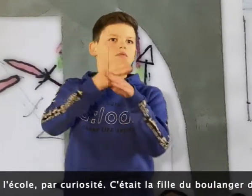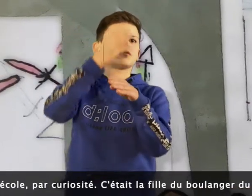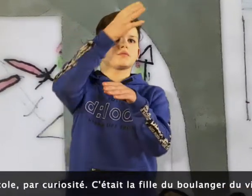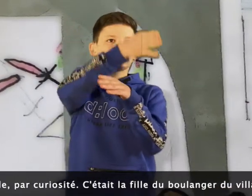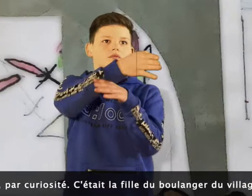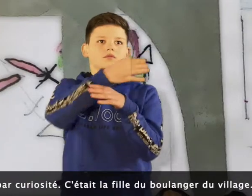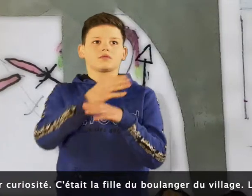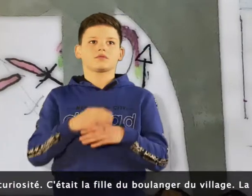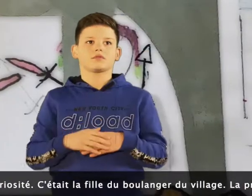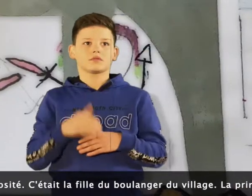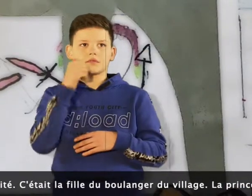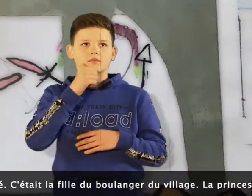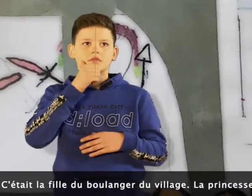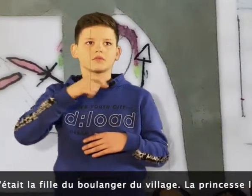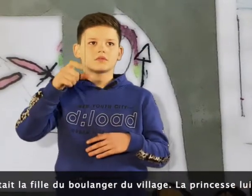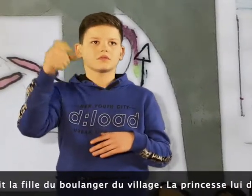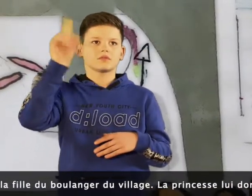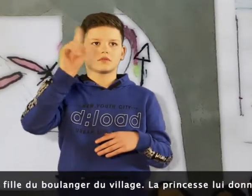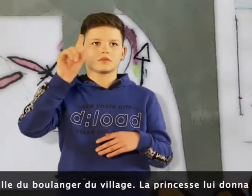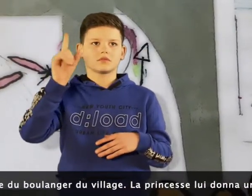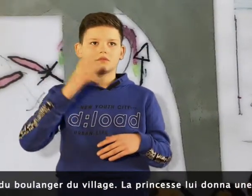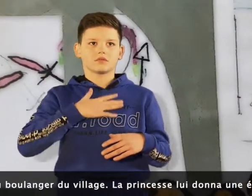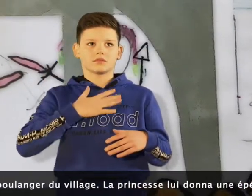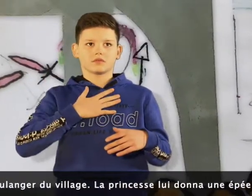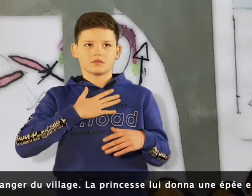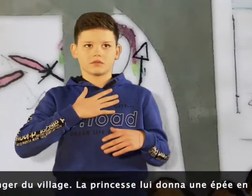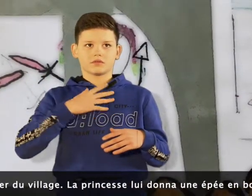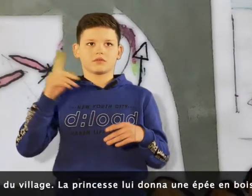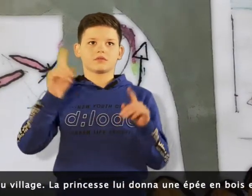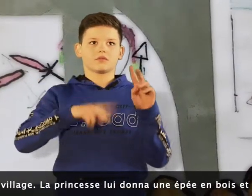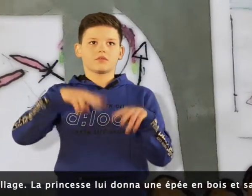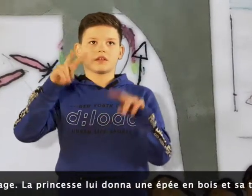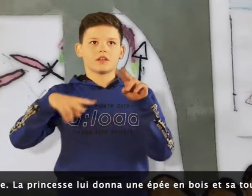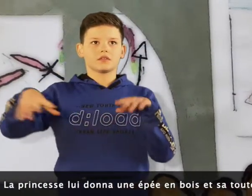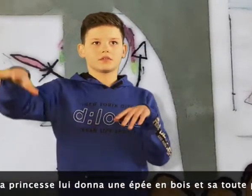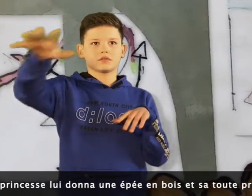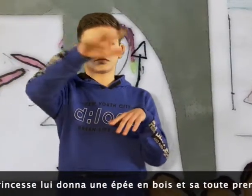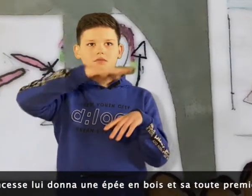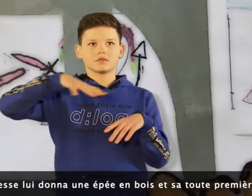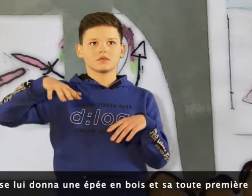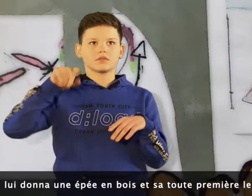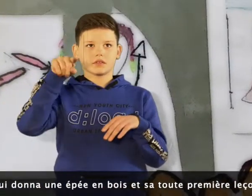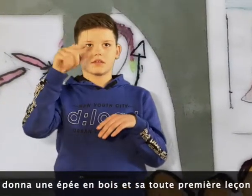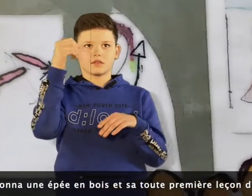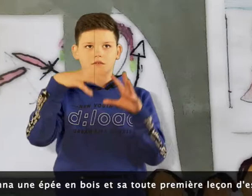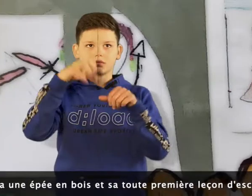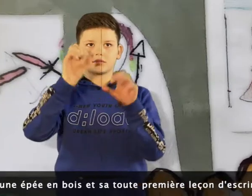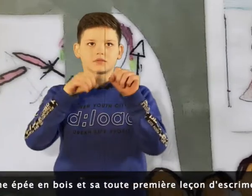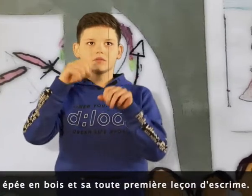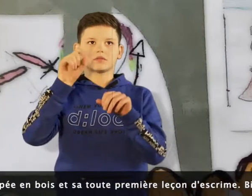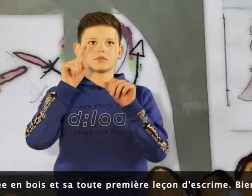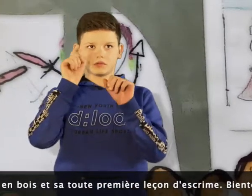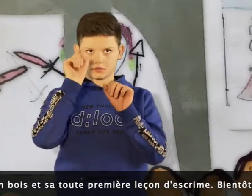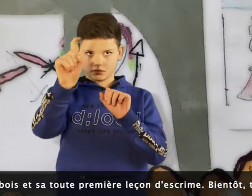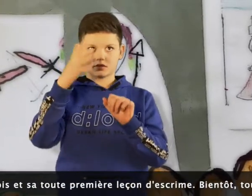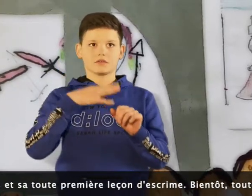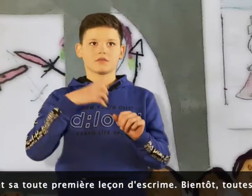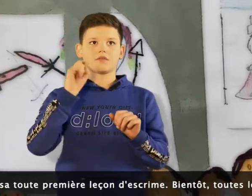de l'école par curiosité. C'était la fille du boulanger du village. La princesse lui donna une épée en bois et sa